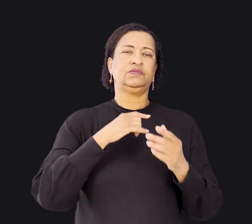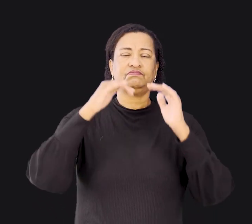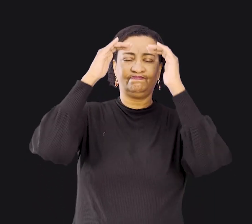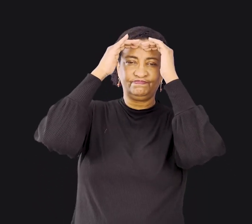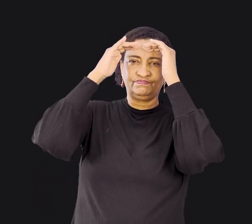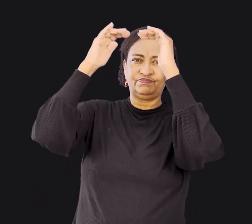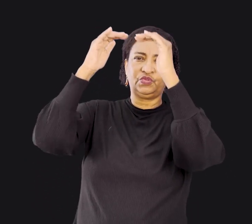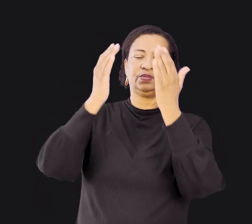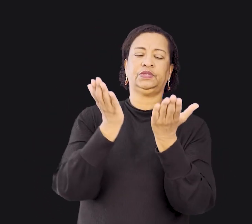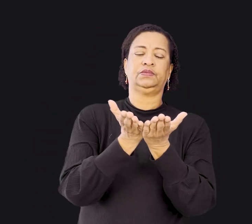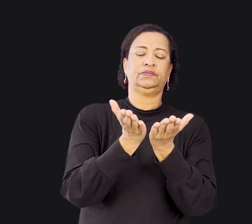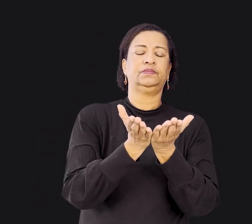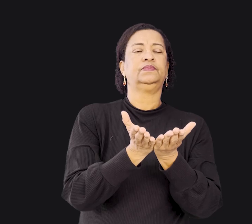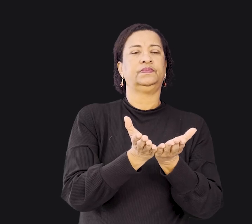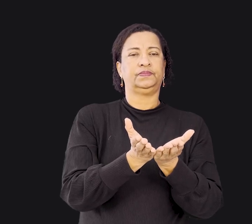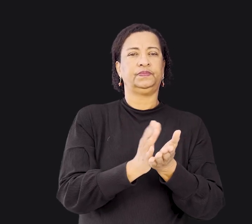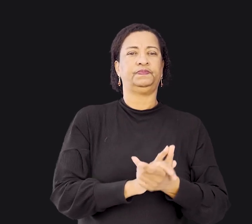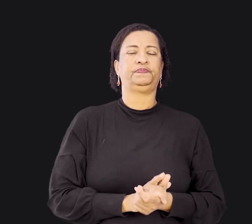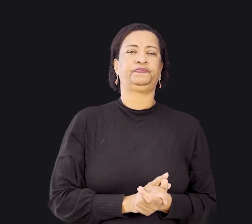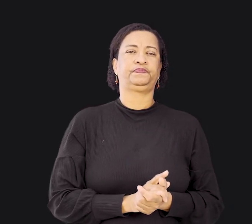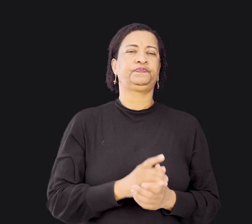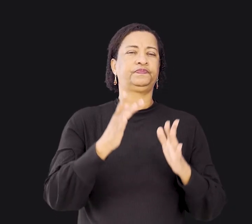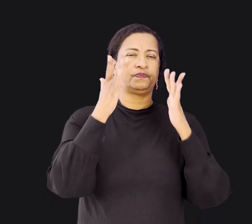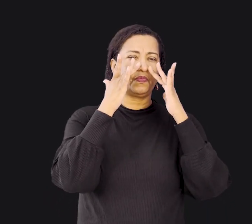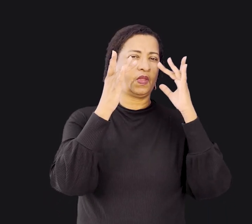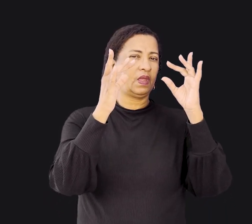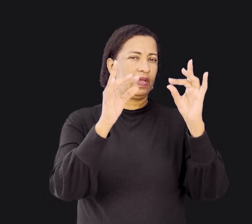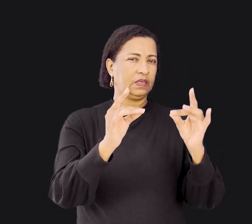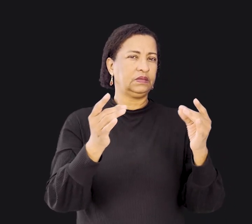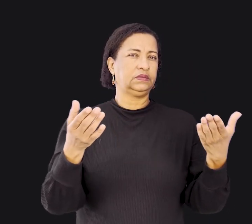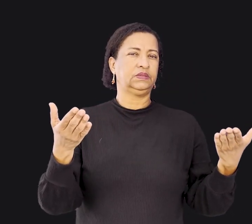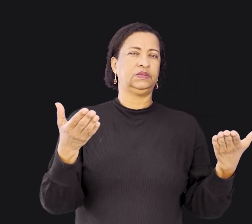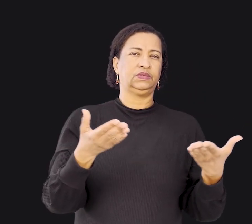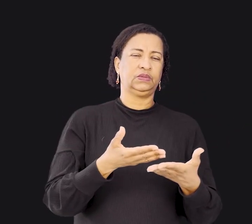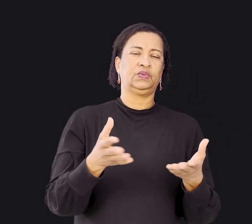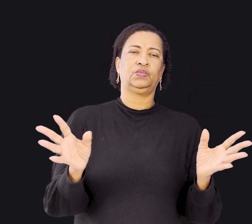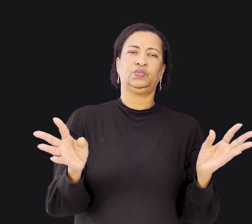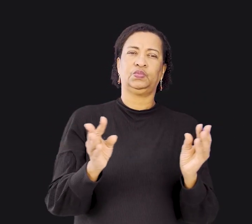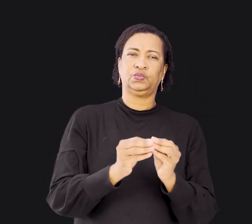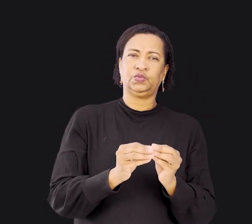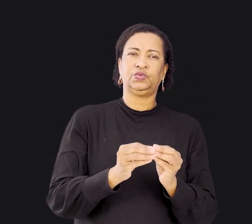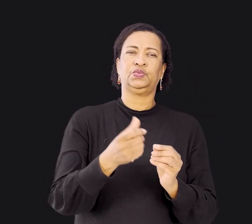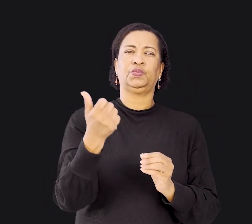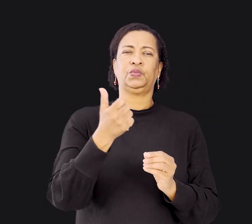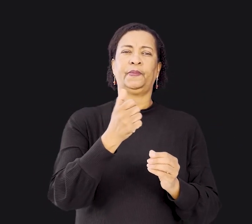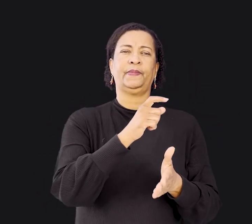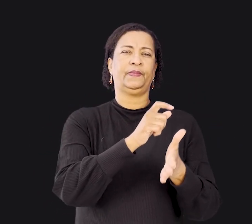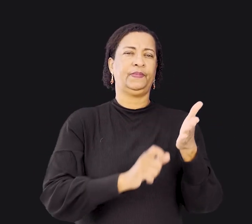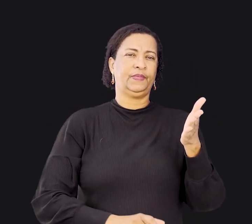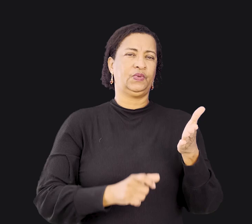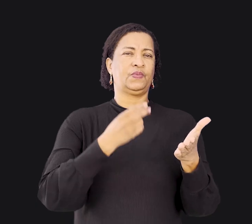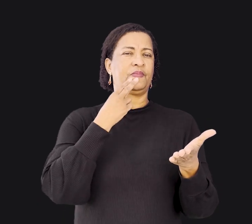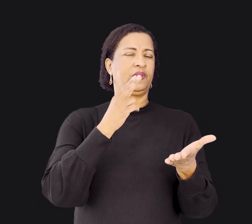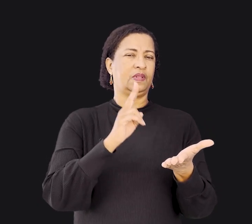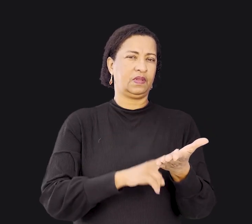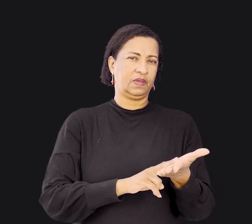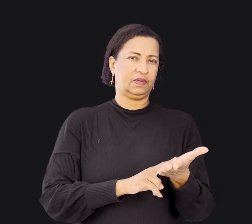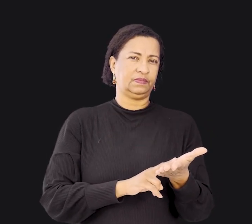de Deus. Preste bem atenção agora na conclusão do primeiro capítulo dessa carta. Tiago escreve: